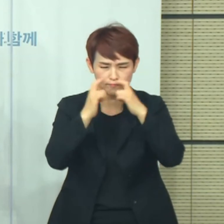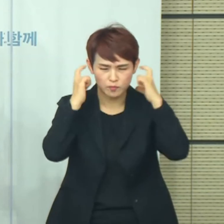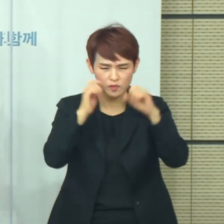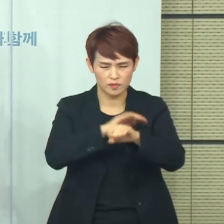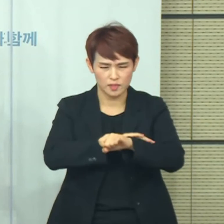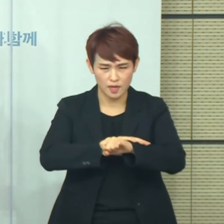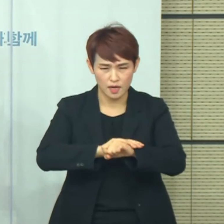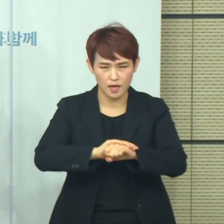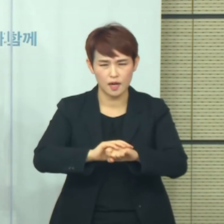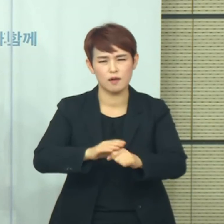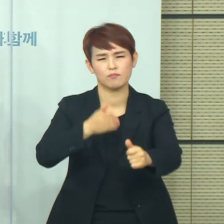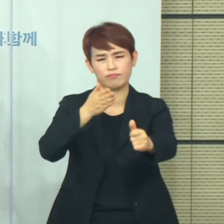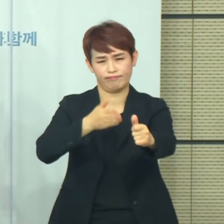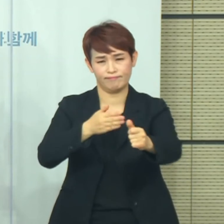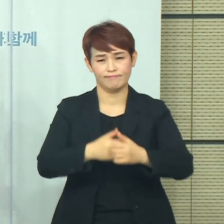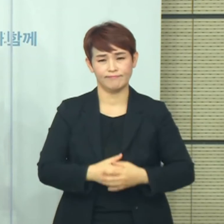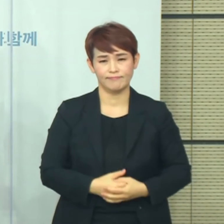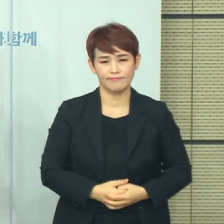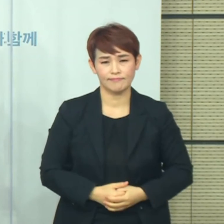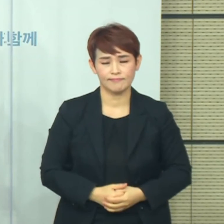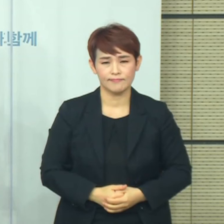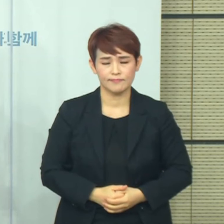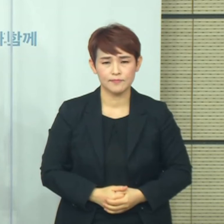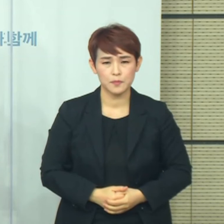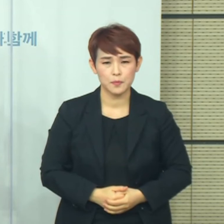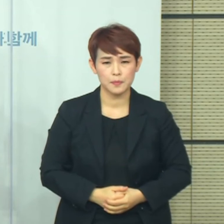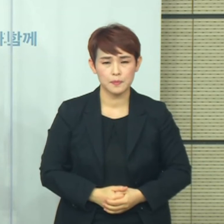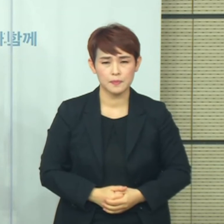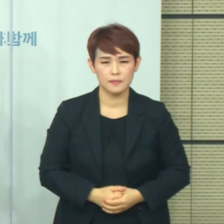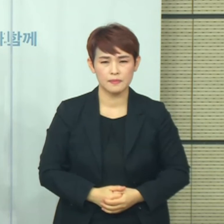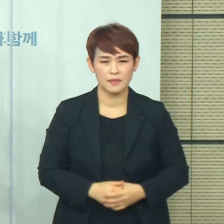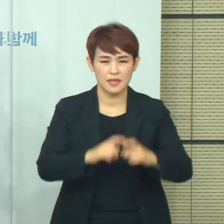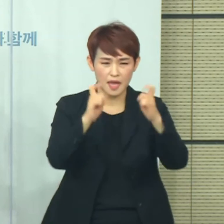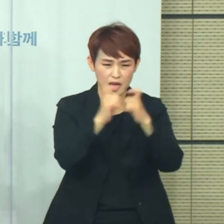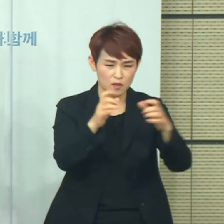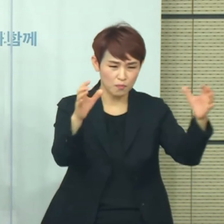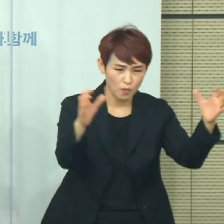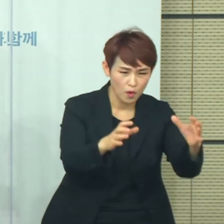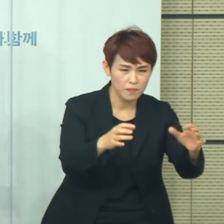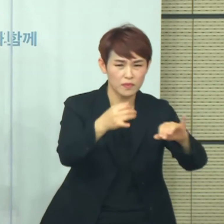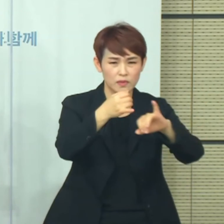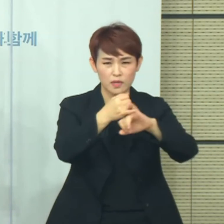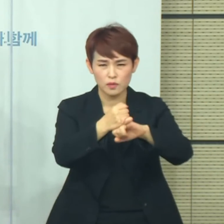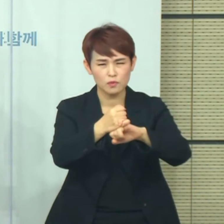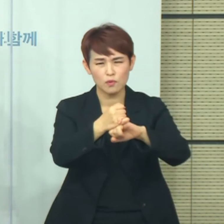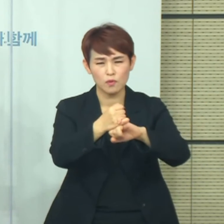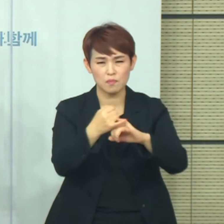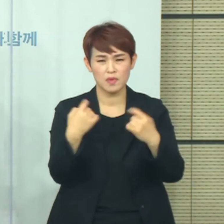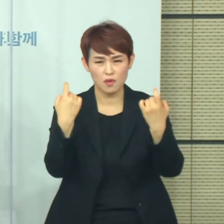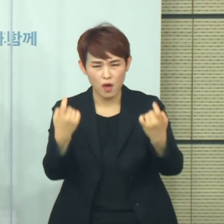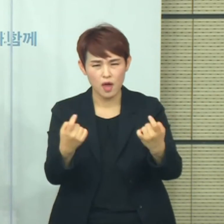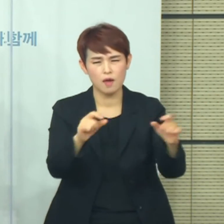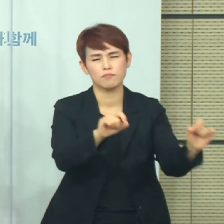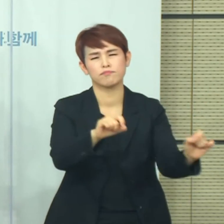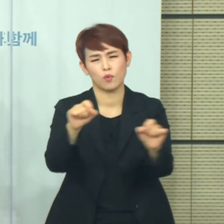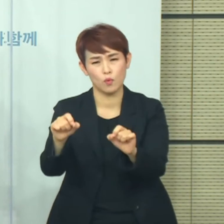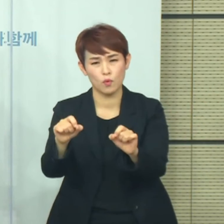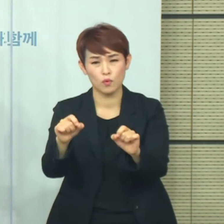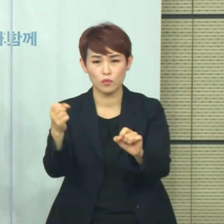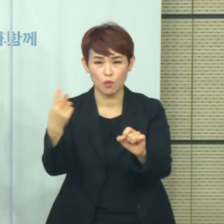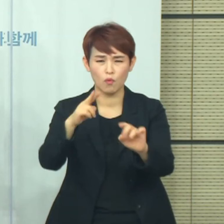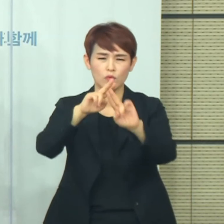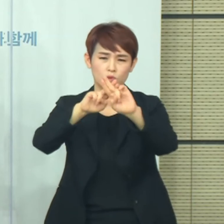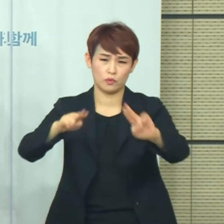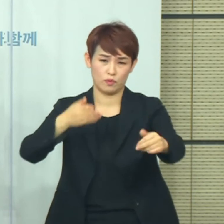않도록 노력해 주시기 바랍니다. 모든 사적인 모임과 약속, 예행은 반드시 미루거나 취소해 주시기